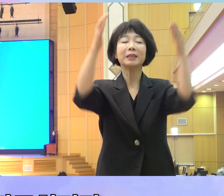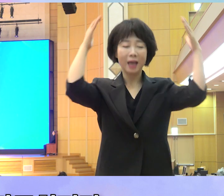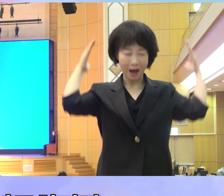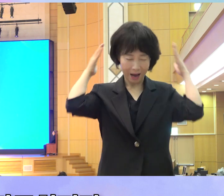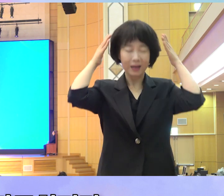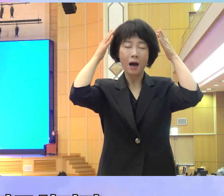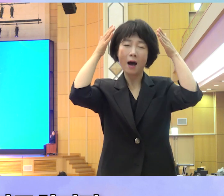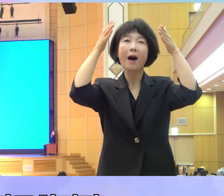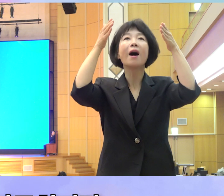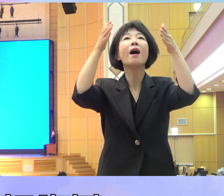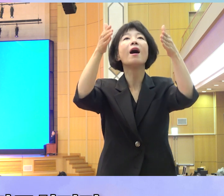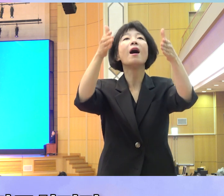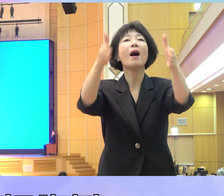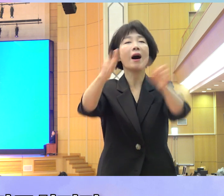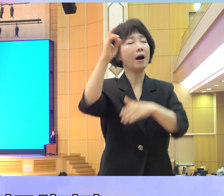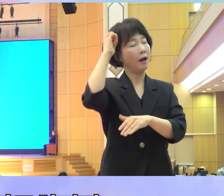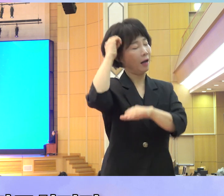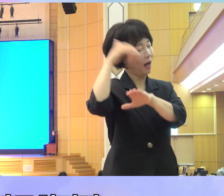당신을